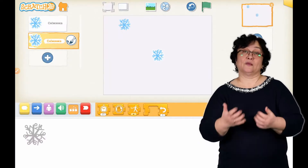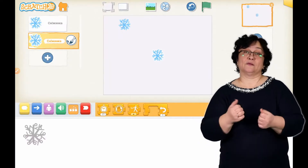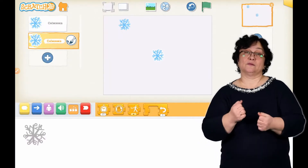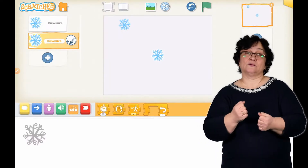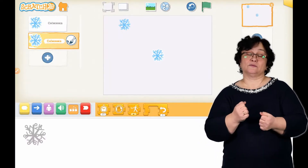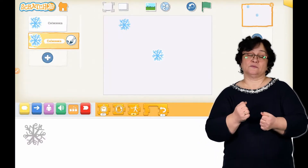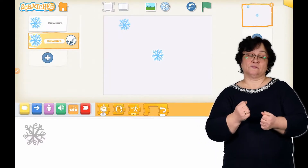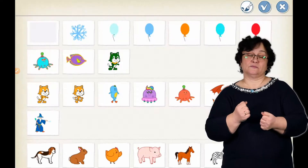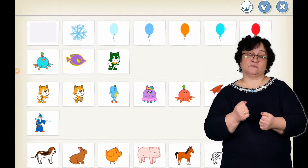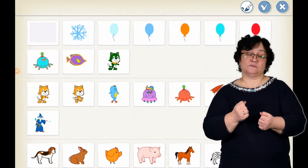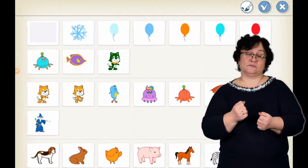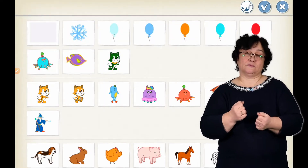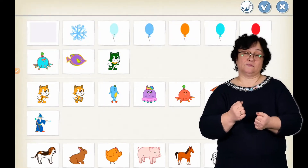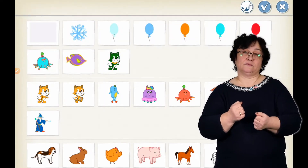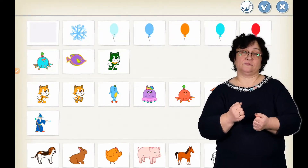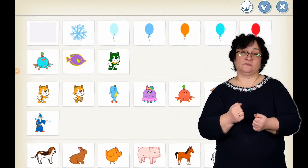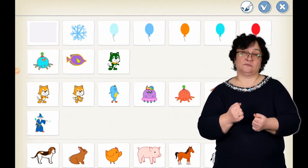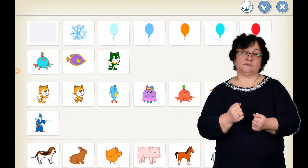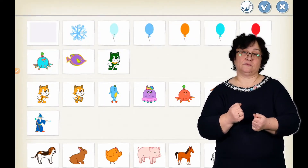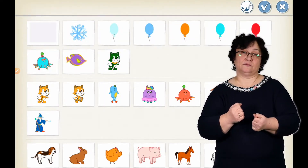Оберемо їх.